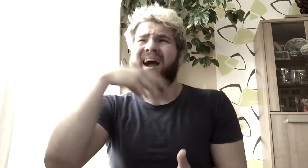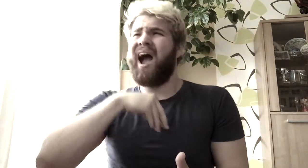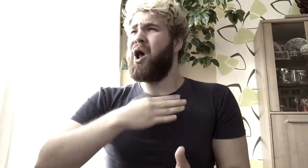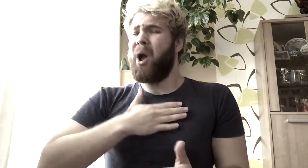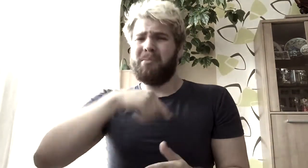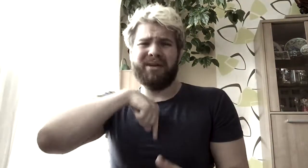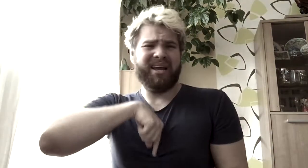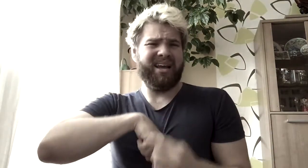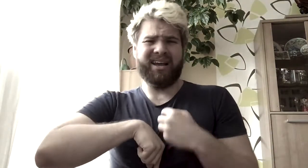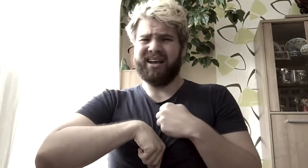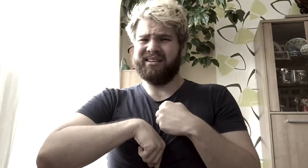my soul,